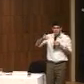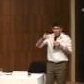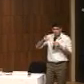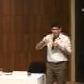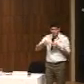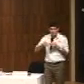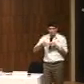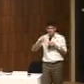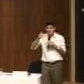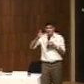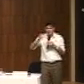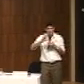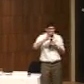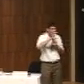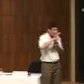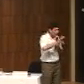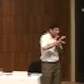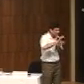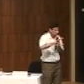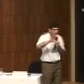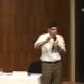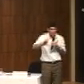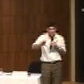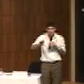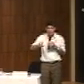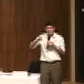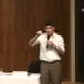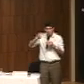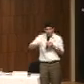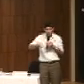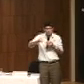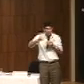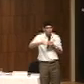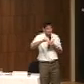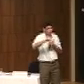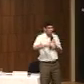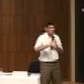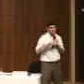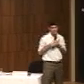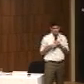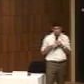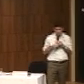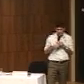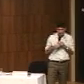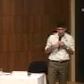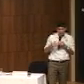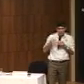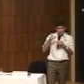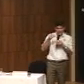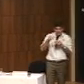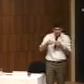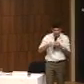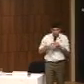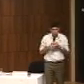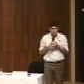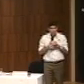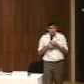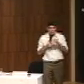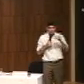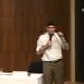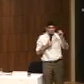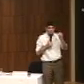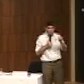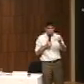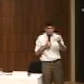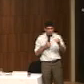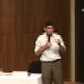passos. Embora a gente não tenha certeza, mas essa é uma avaliação importante de apoiar o estudante para que ele possa ficar na escola. Para além disso, nós